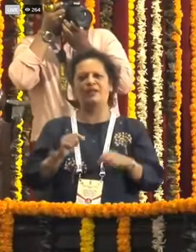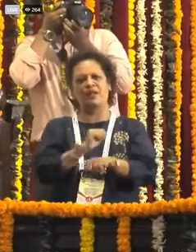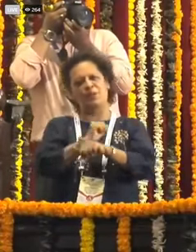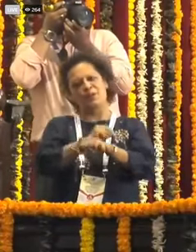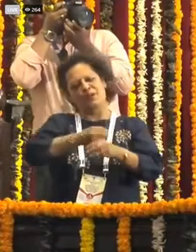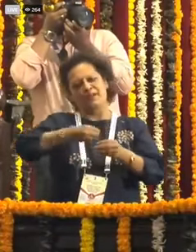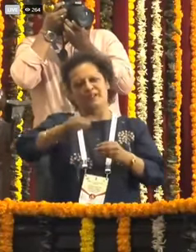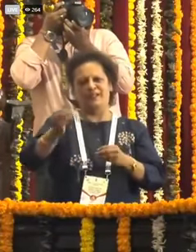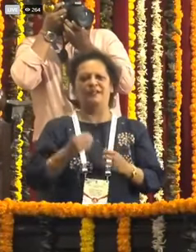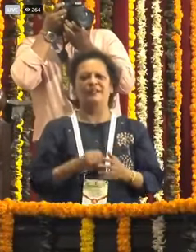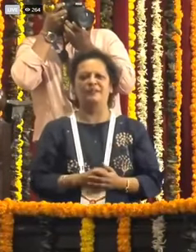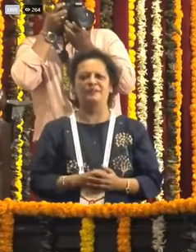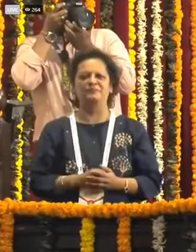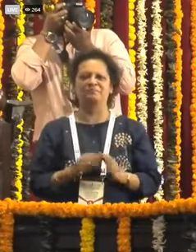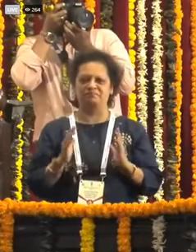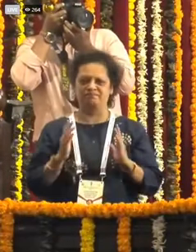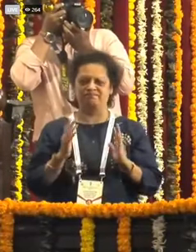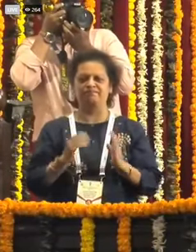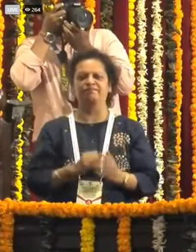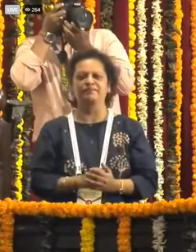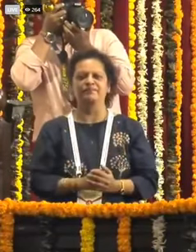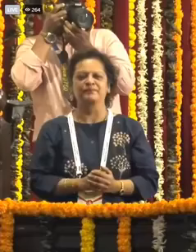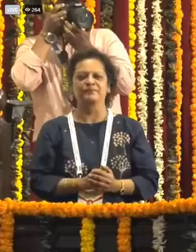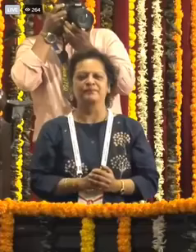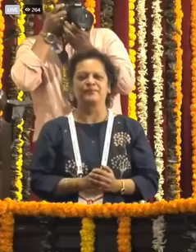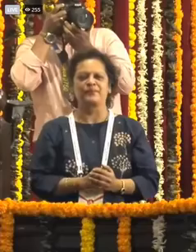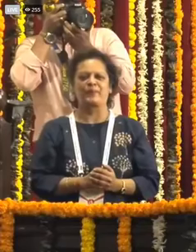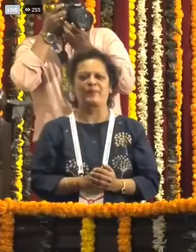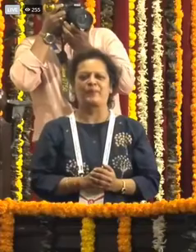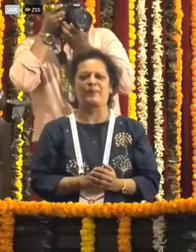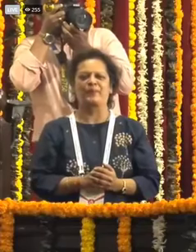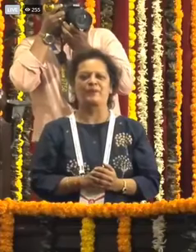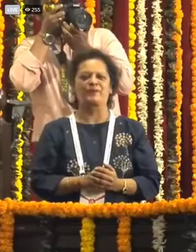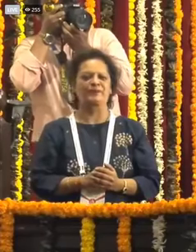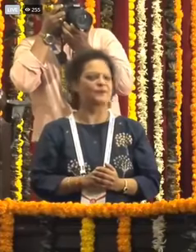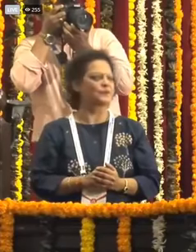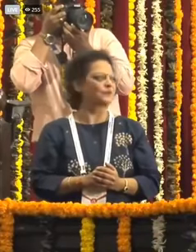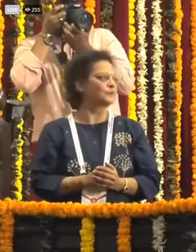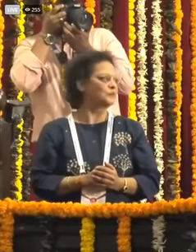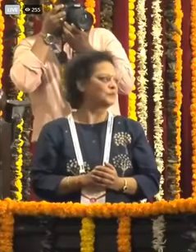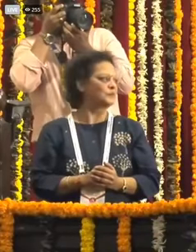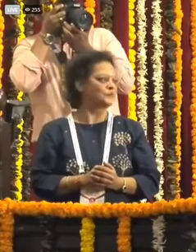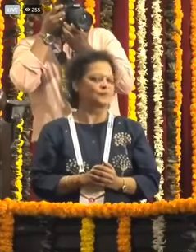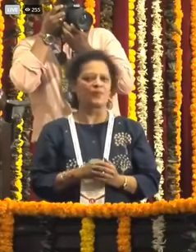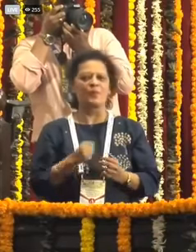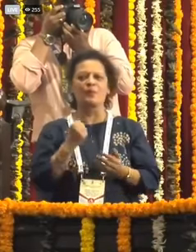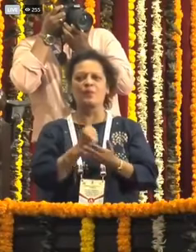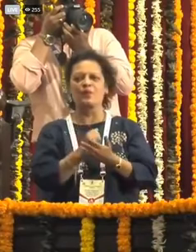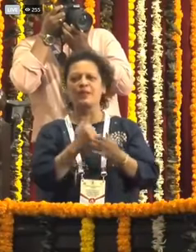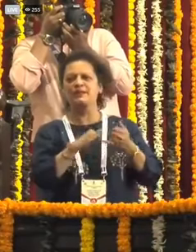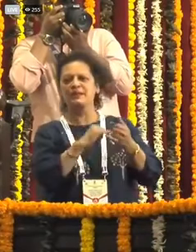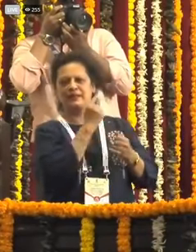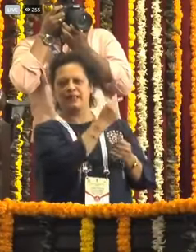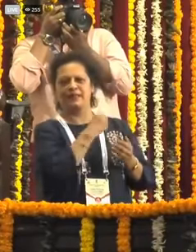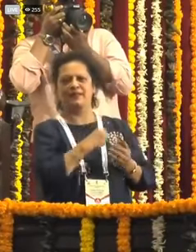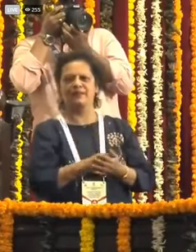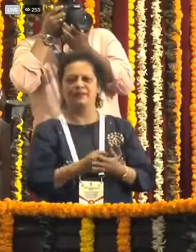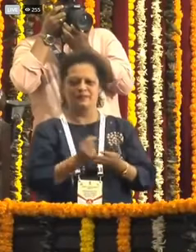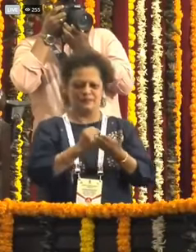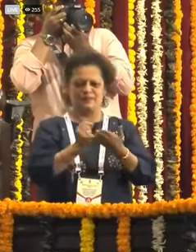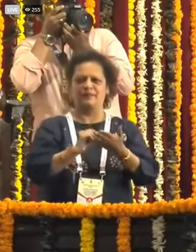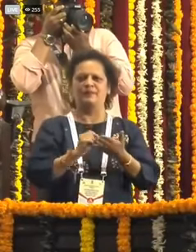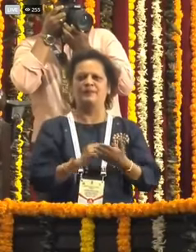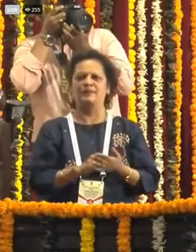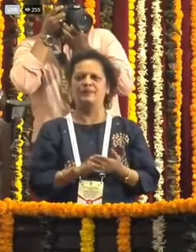निर्णय ऐतिहासिक आपण निर्णय घेतला आणि त्याच्या नियुक्तीचा मला वाटतं मुख्य सचिव महोदय आपण नियुक्त्यांचं